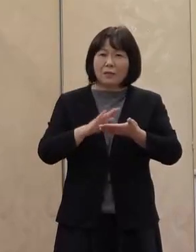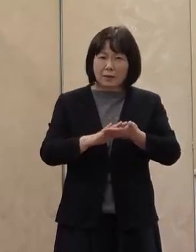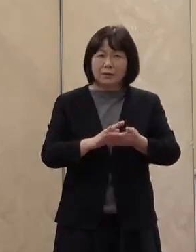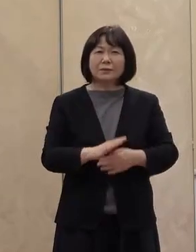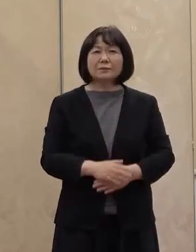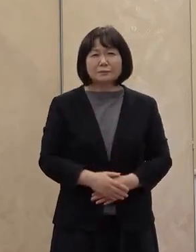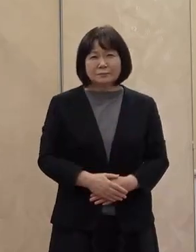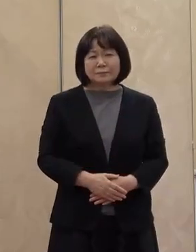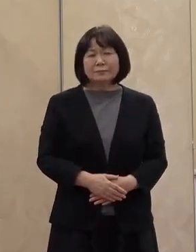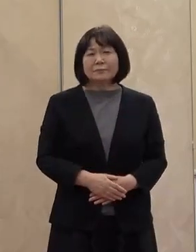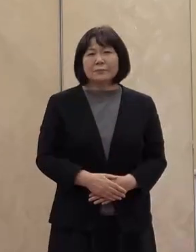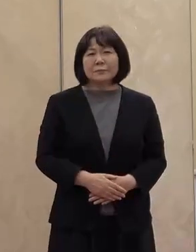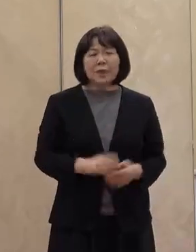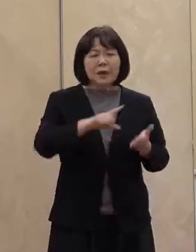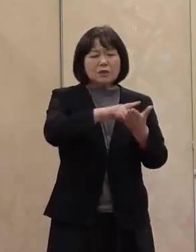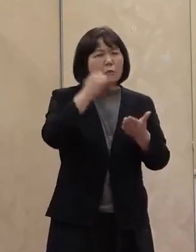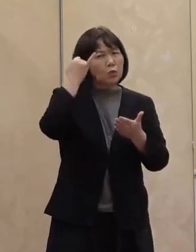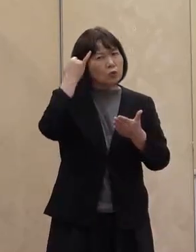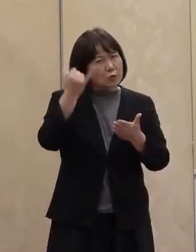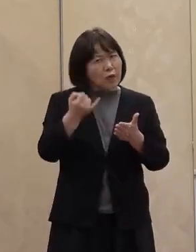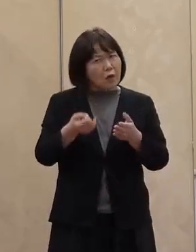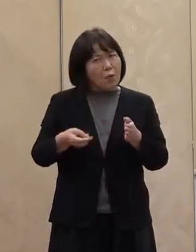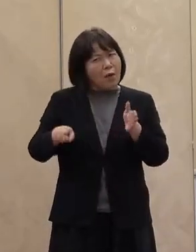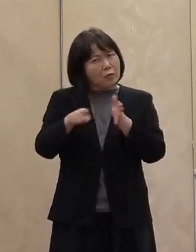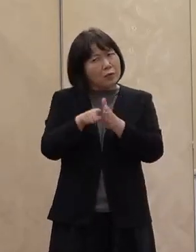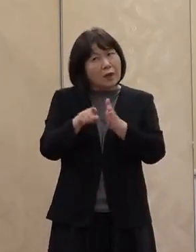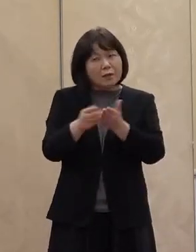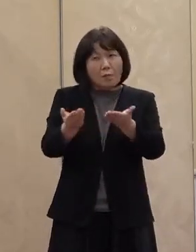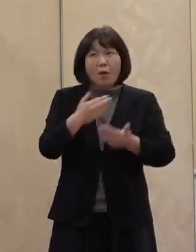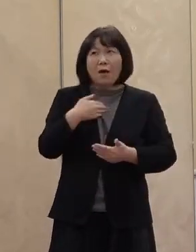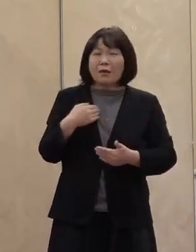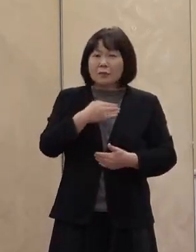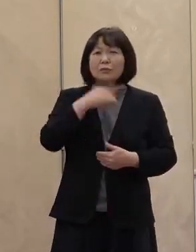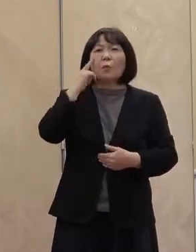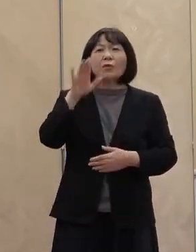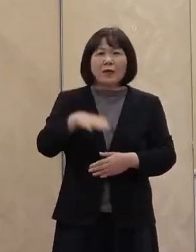ましたんで、まあ、の地元の意見は取り入れていただいていると僕は思っています。